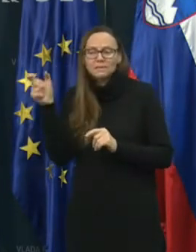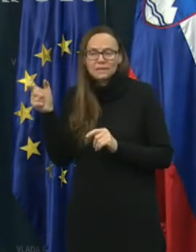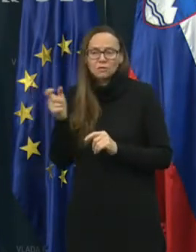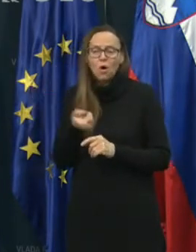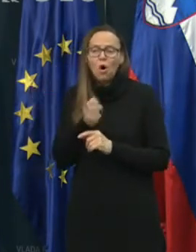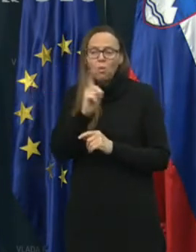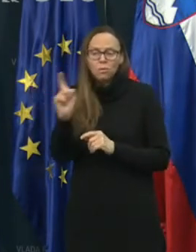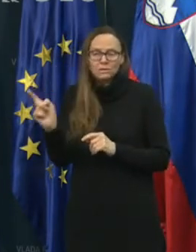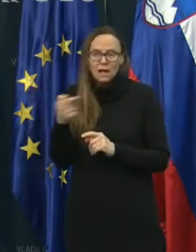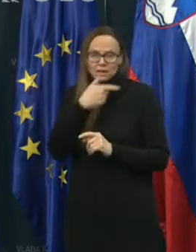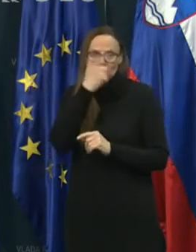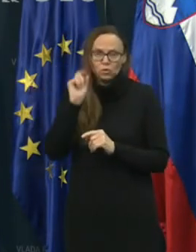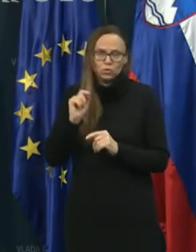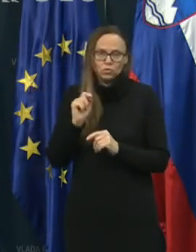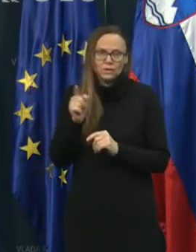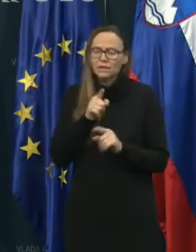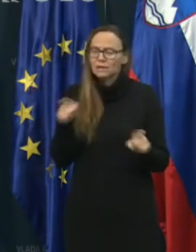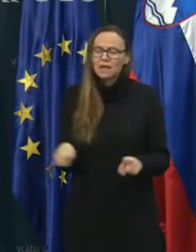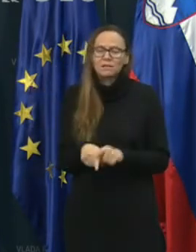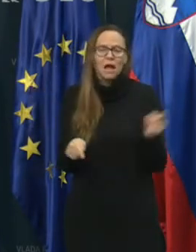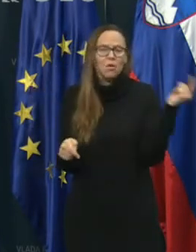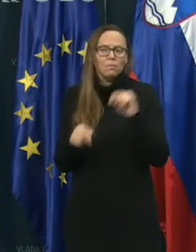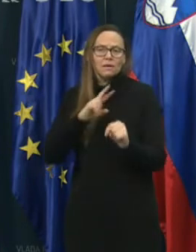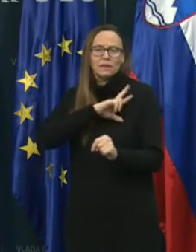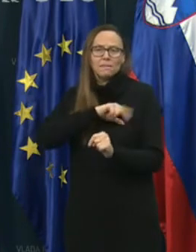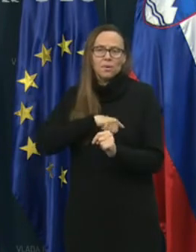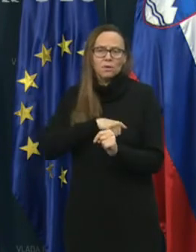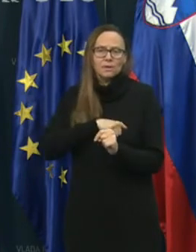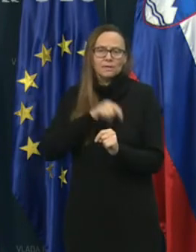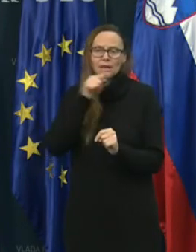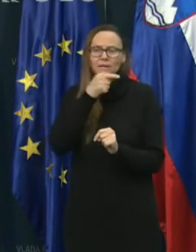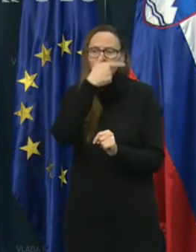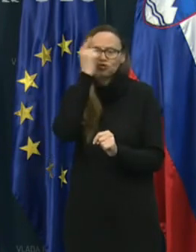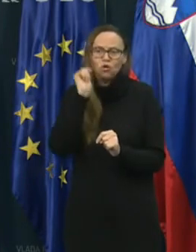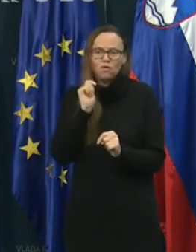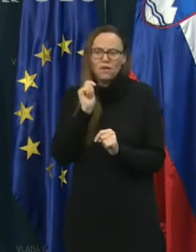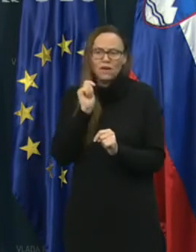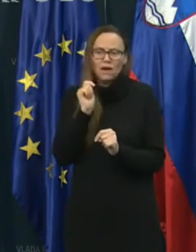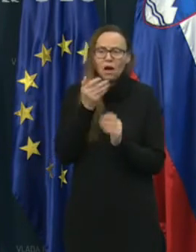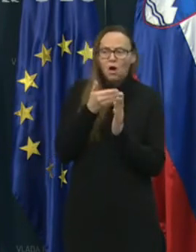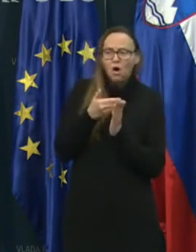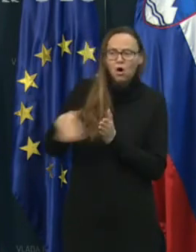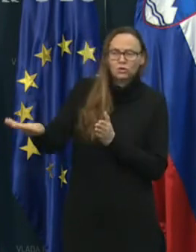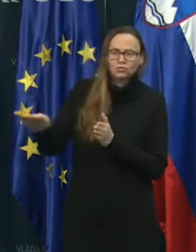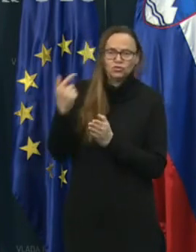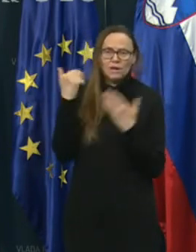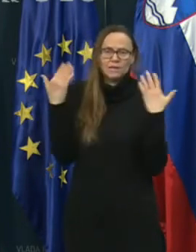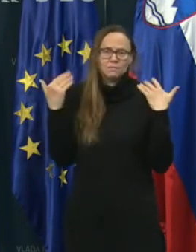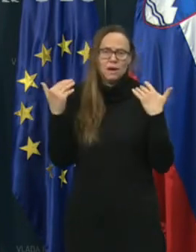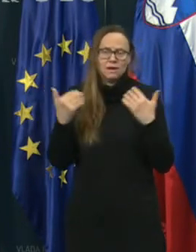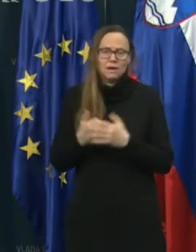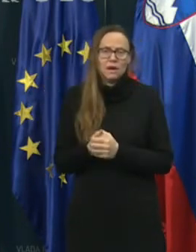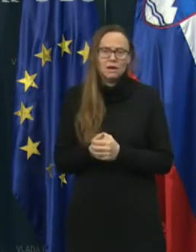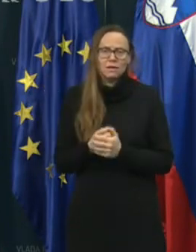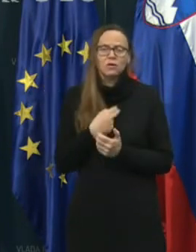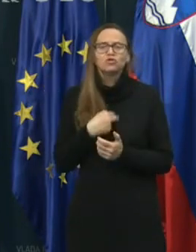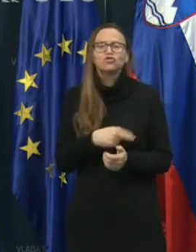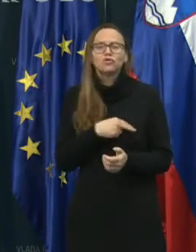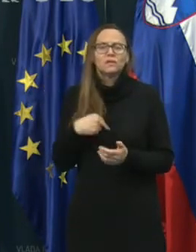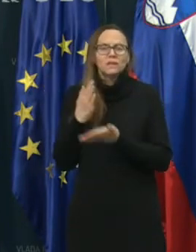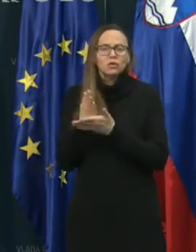opozarjajo ljudi. In takoj pride policija in človeka odžene iz parka. Švica